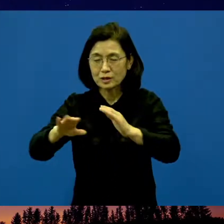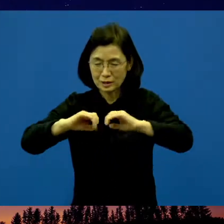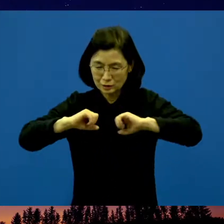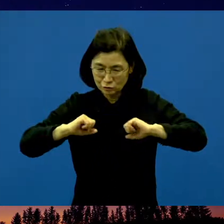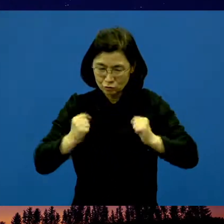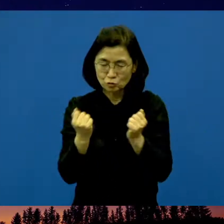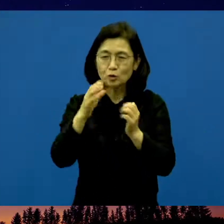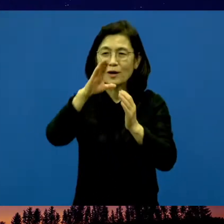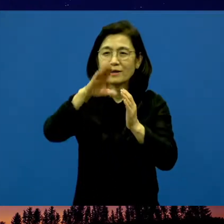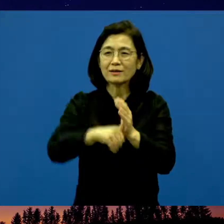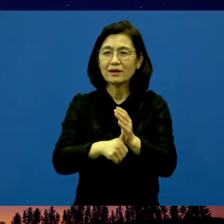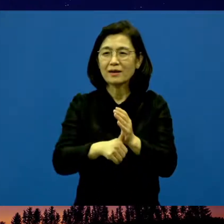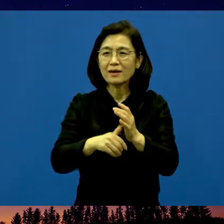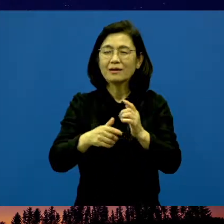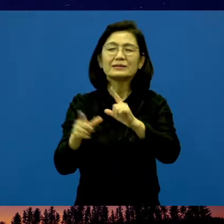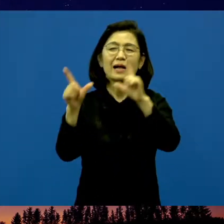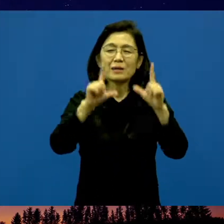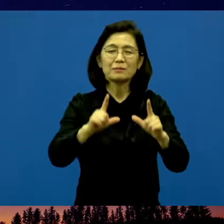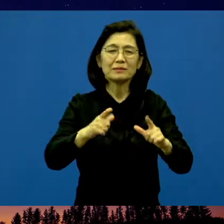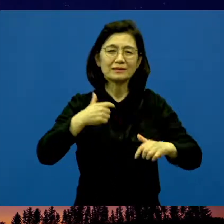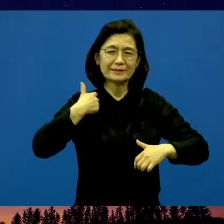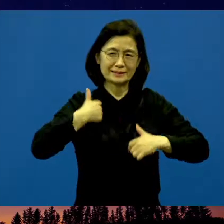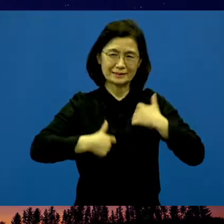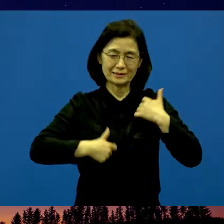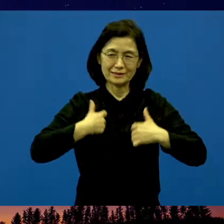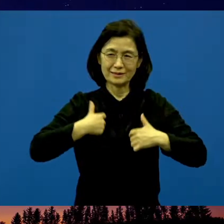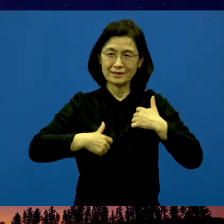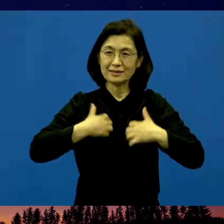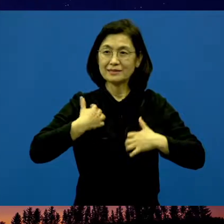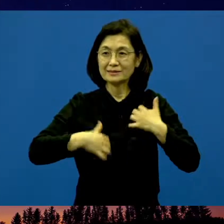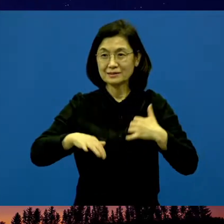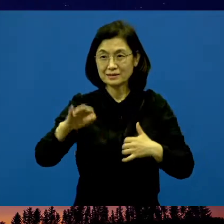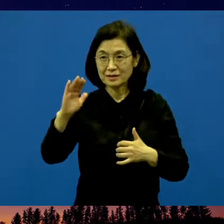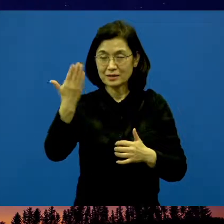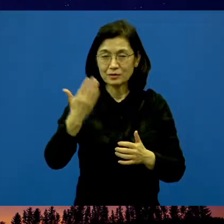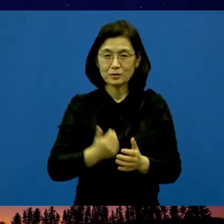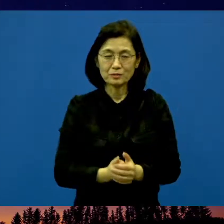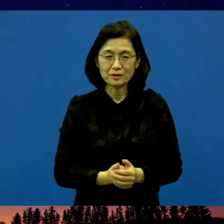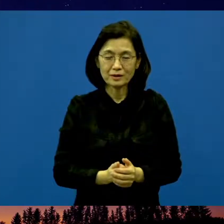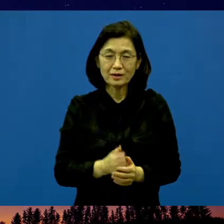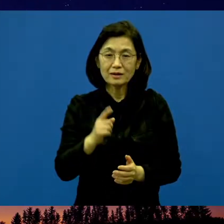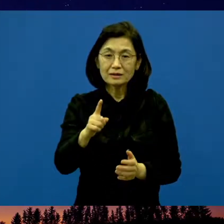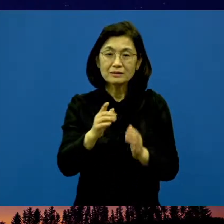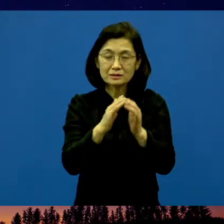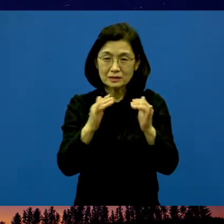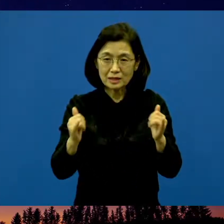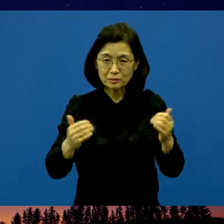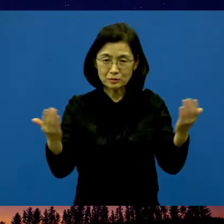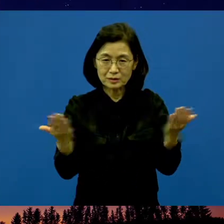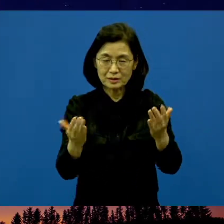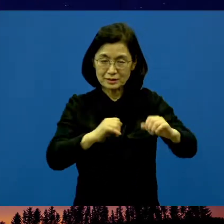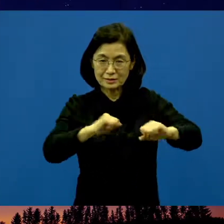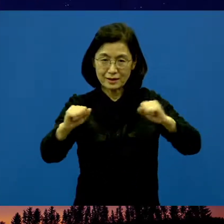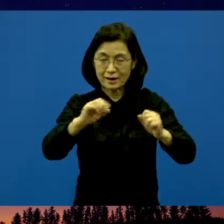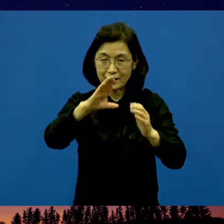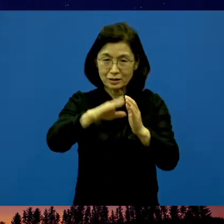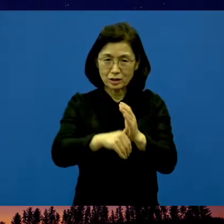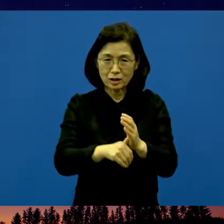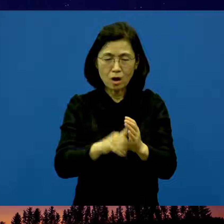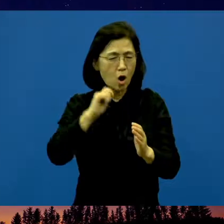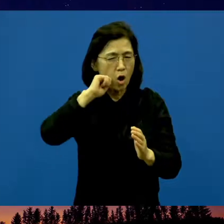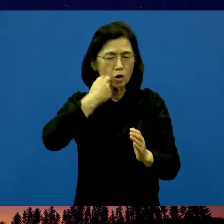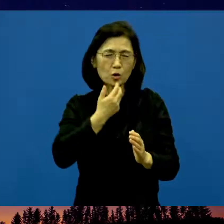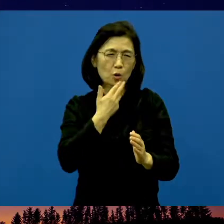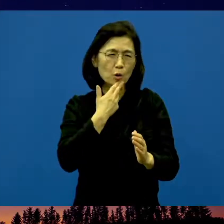즐거운 것입니다. 그래서 어떤 일을 맡아도 쉽게 해 나가는 이유는 그 주님이 우리에게 주시는